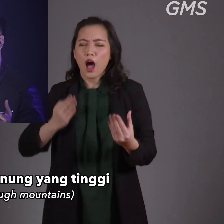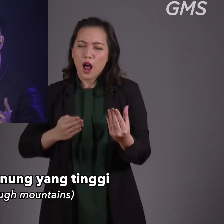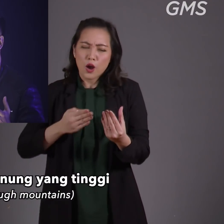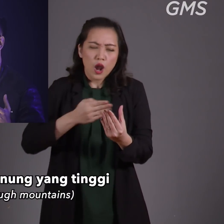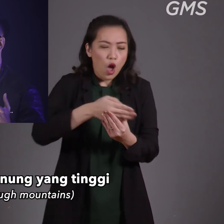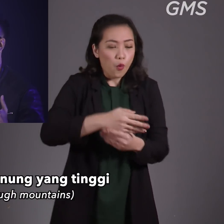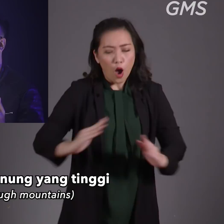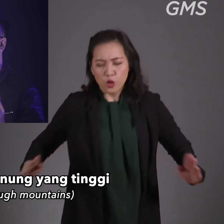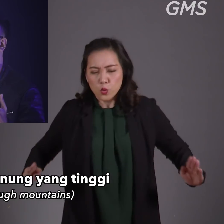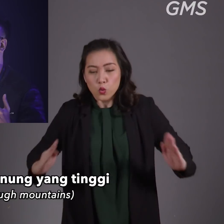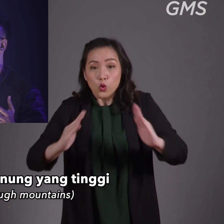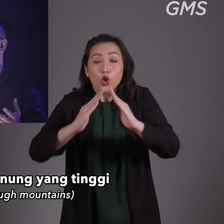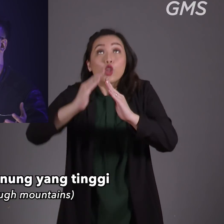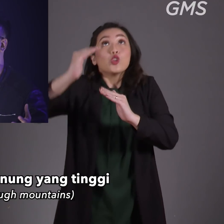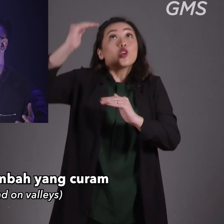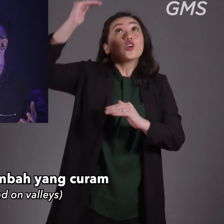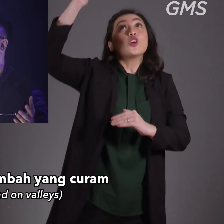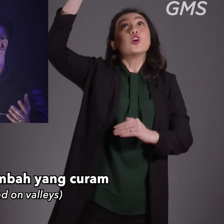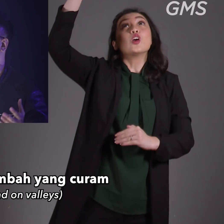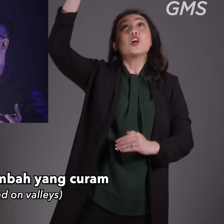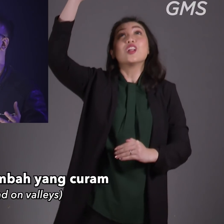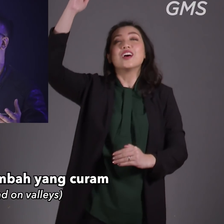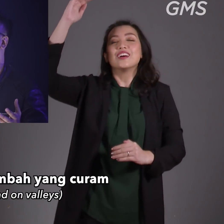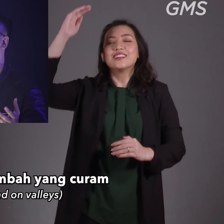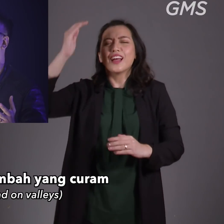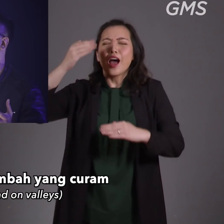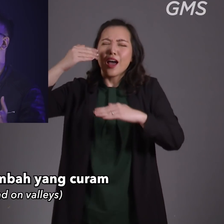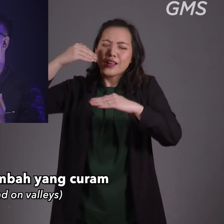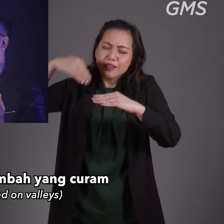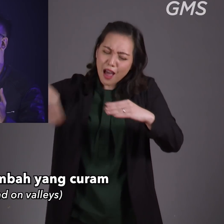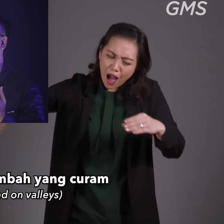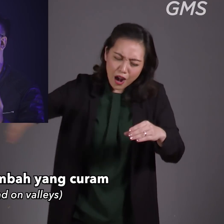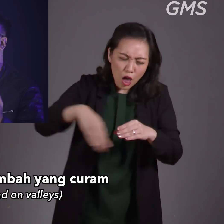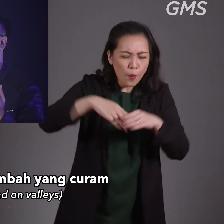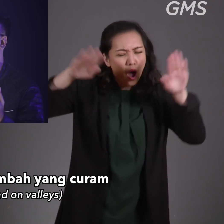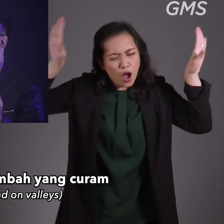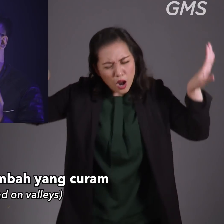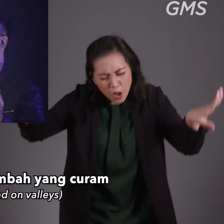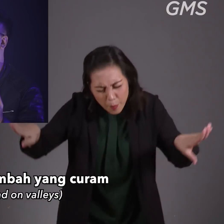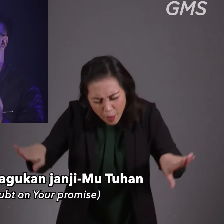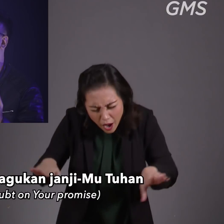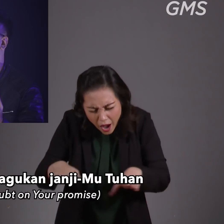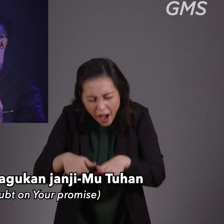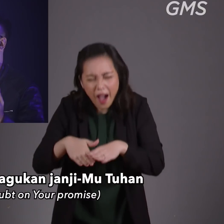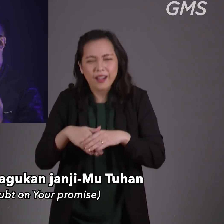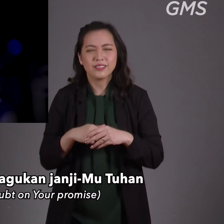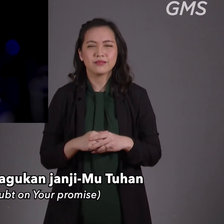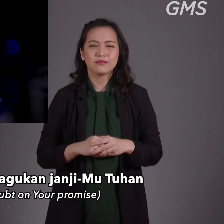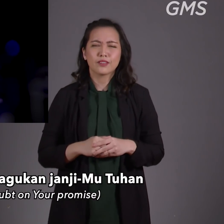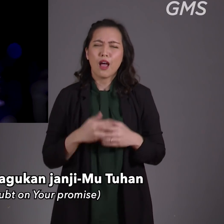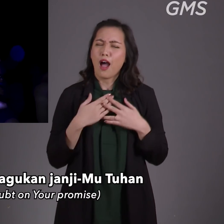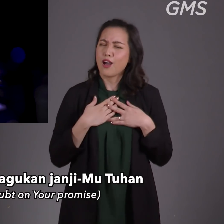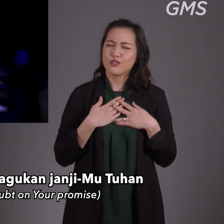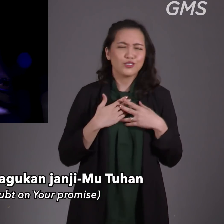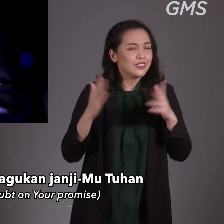Lewat gunung yang tinggi, dalam lembah yang curam,